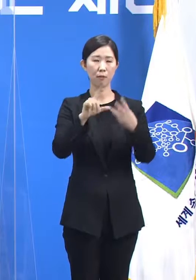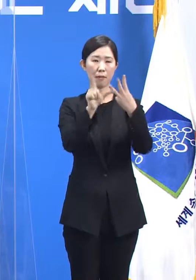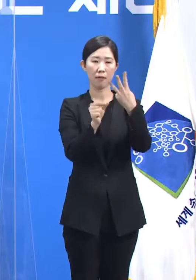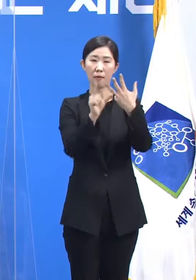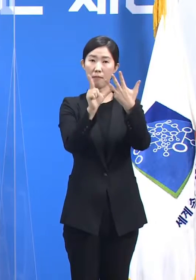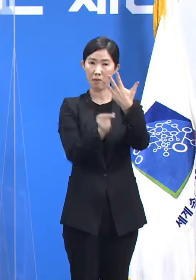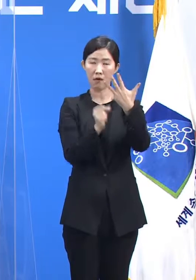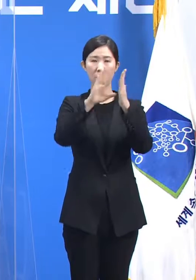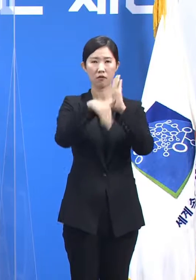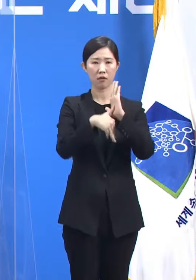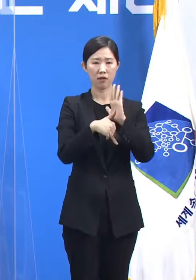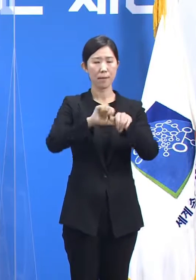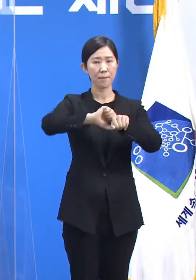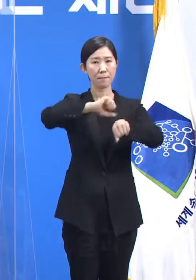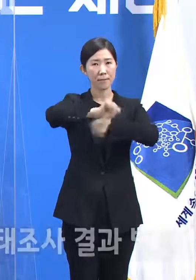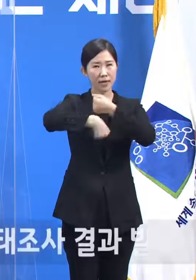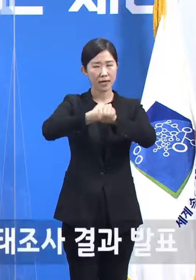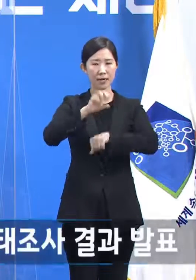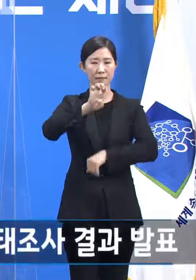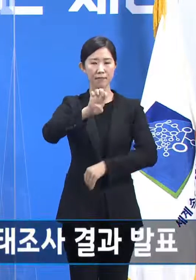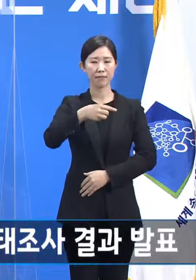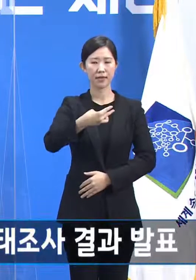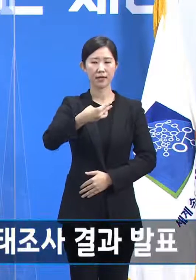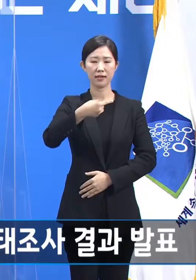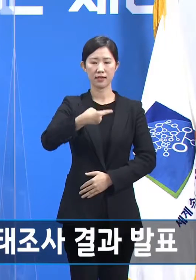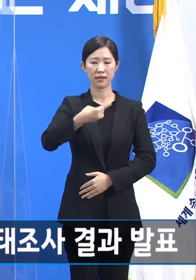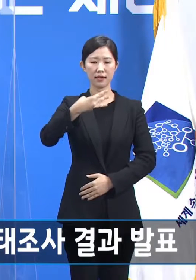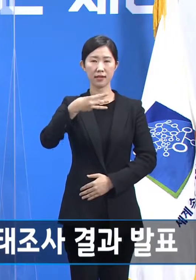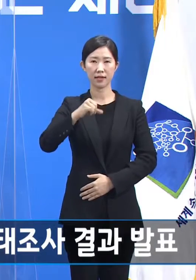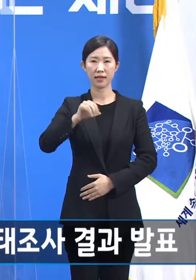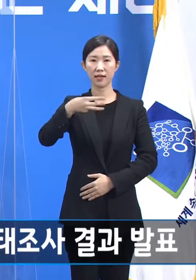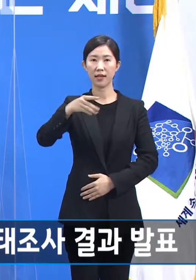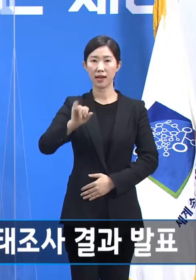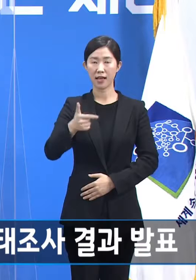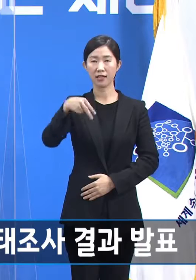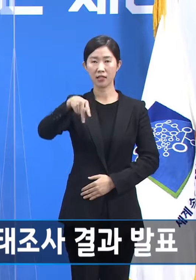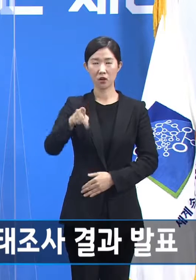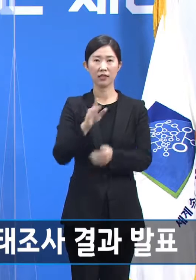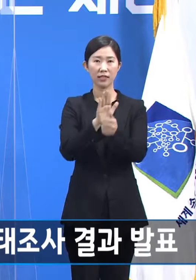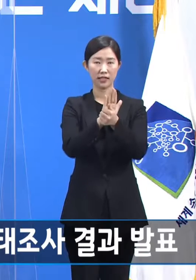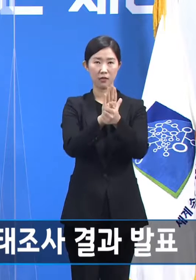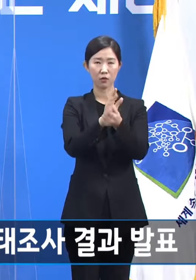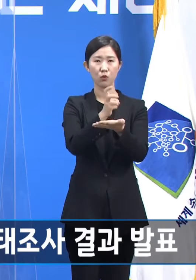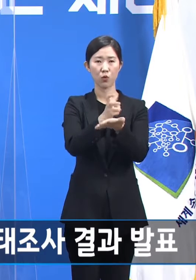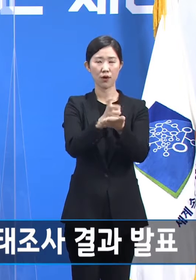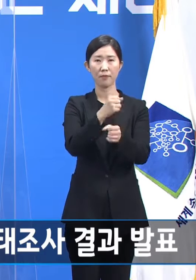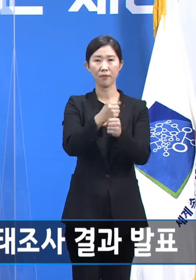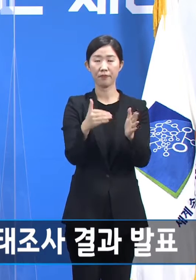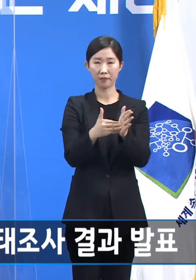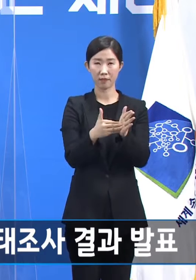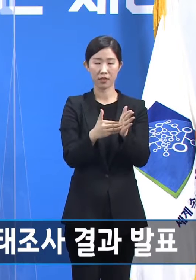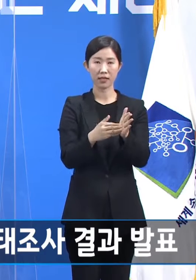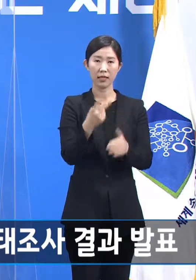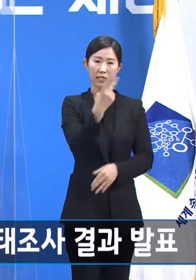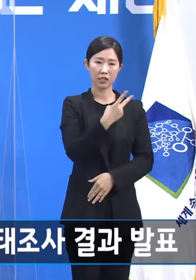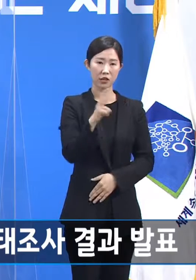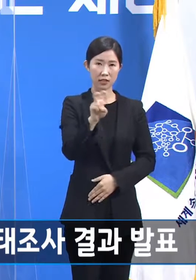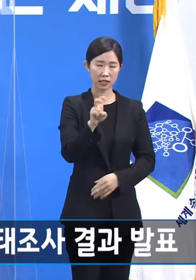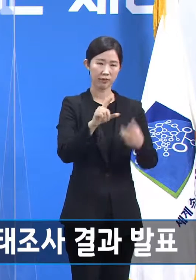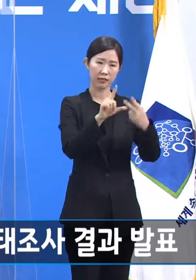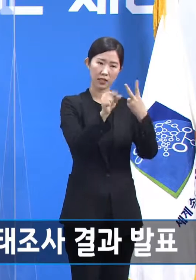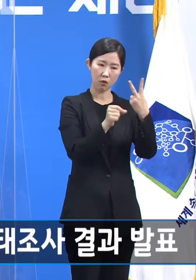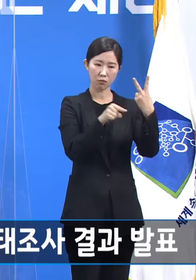지원 조례를 제정하였습니다. 그에 따라 2020년 5월부터 11월까지 7개월 동안 도내